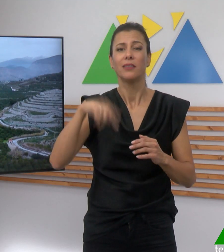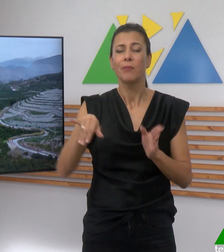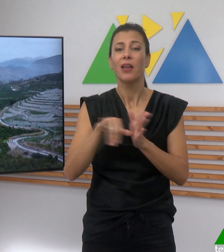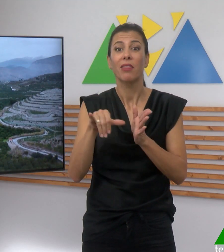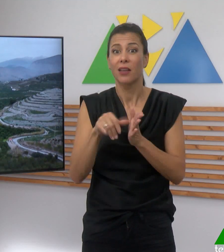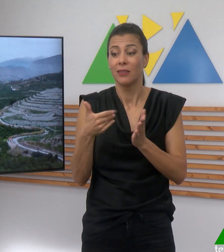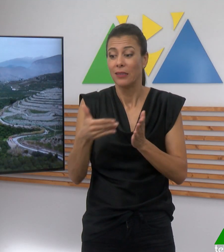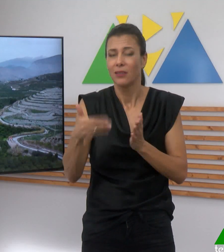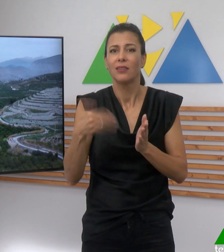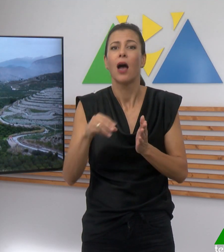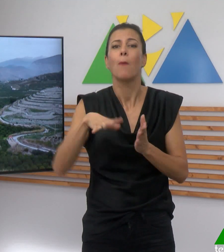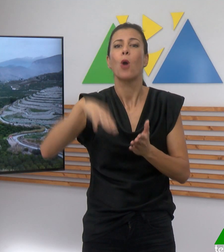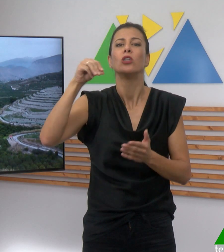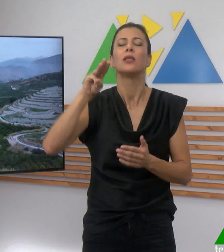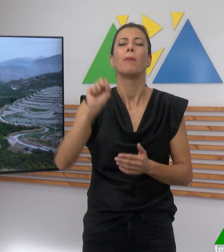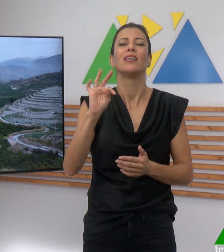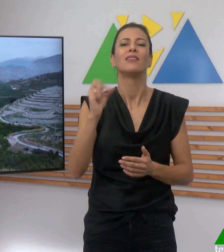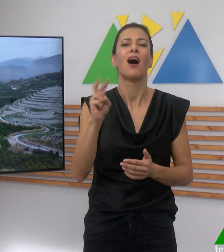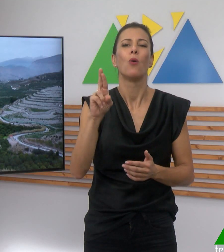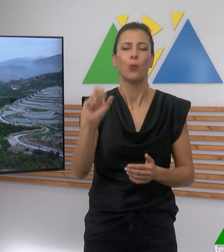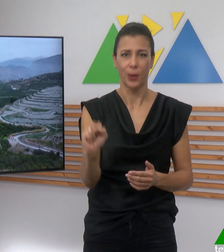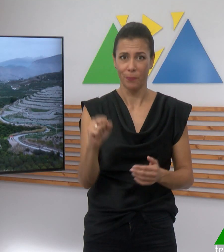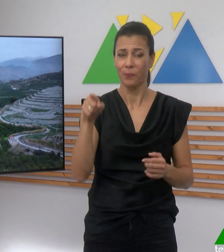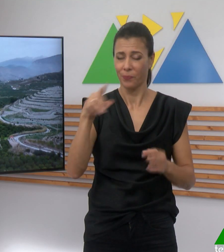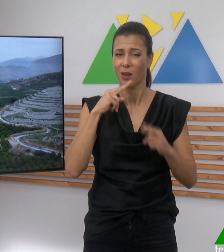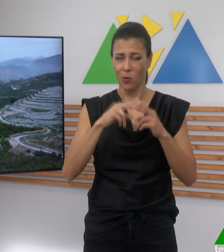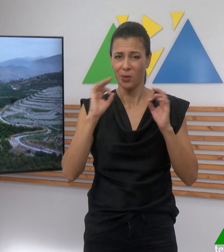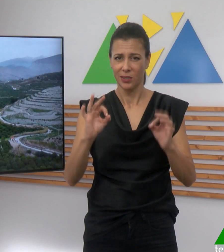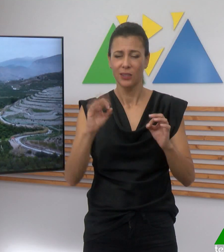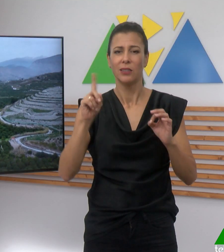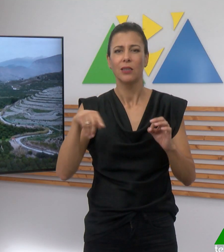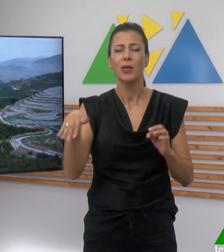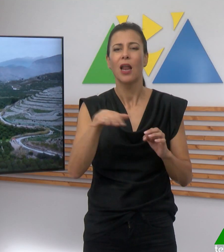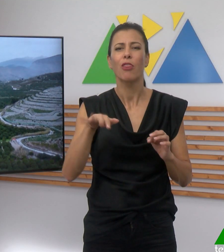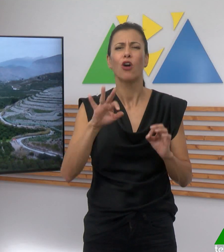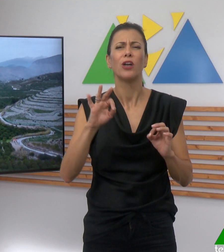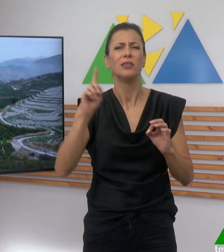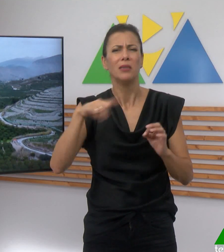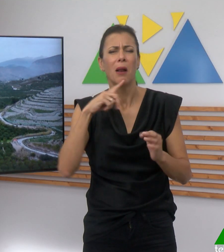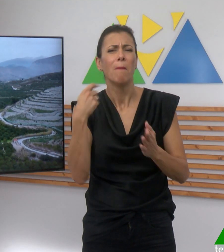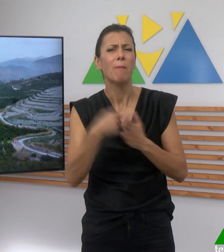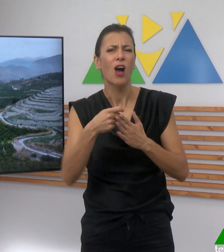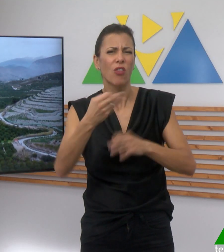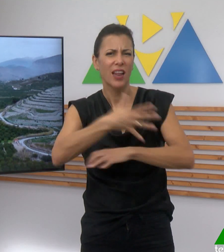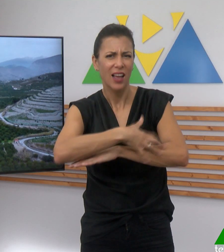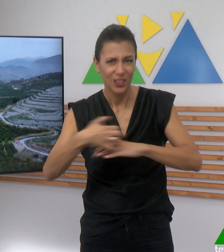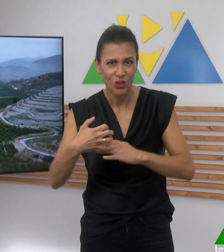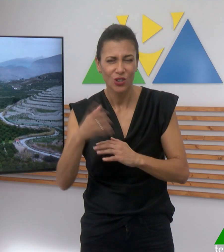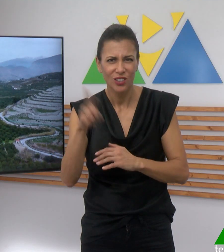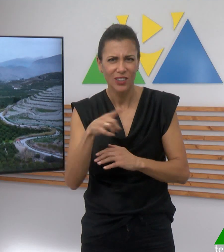pataa El Monte pataa que así se llama también la zona del pago de El gato podríamos decirlo no el salto del gato que